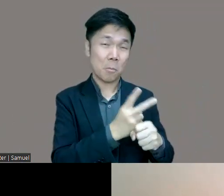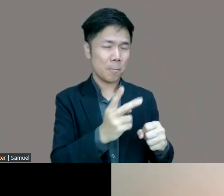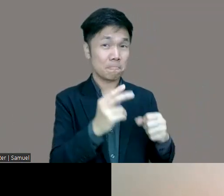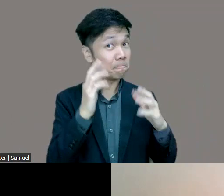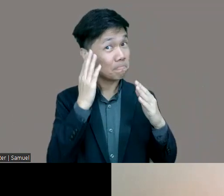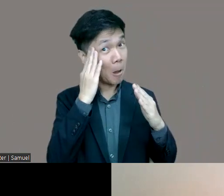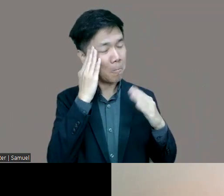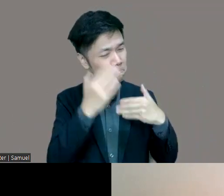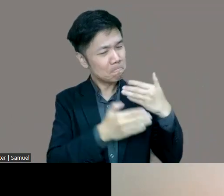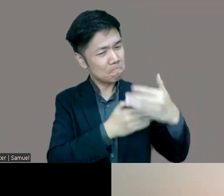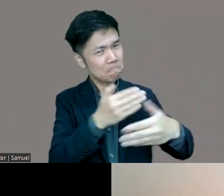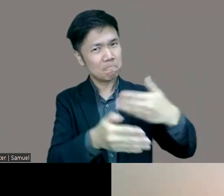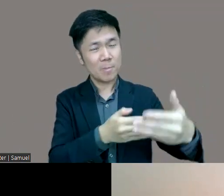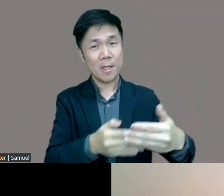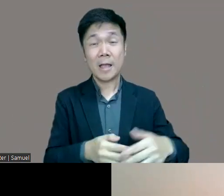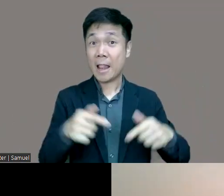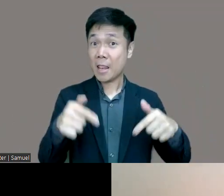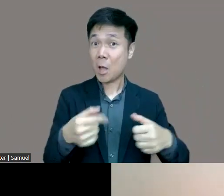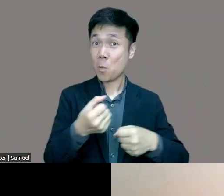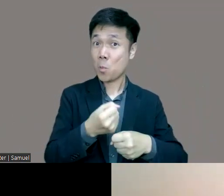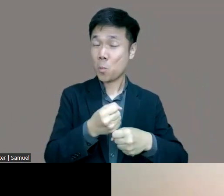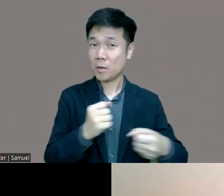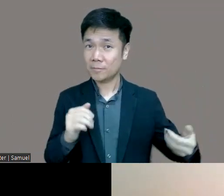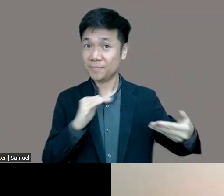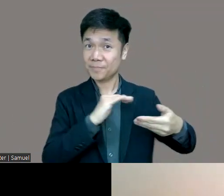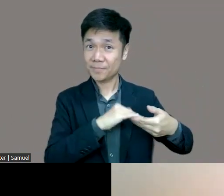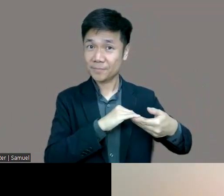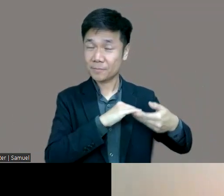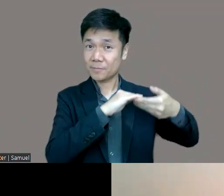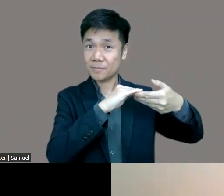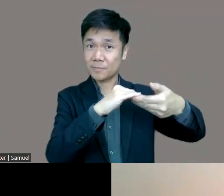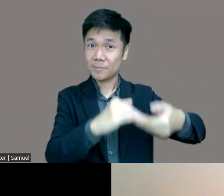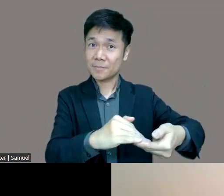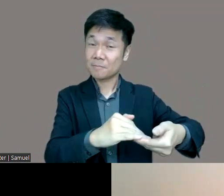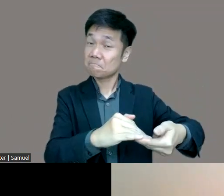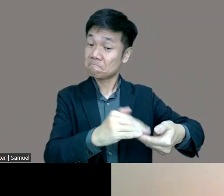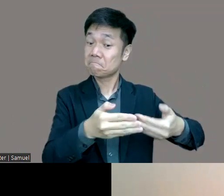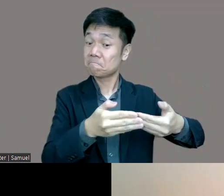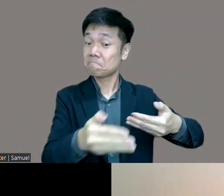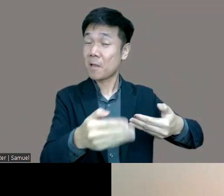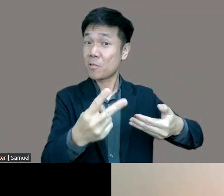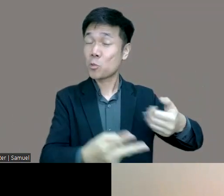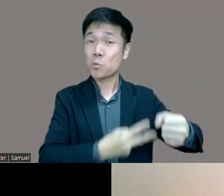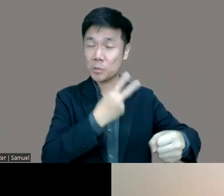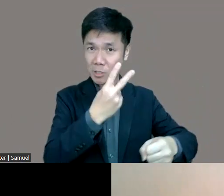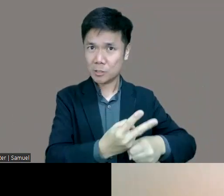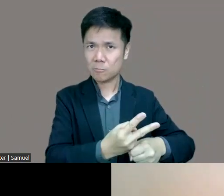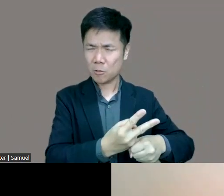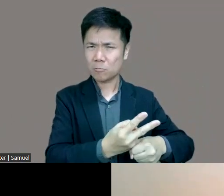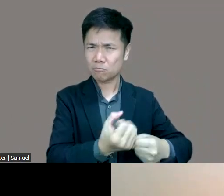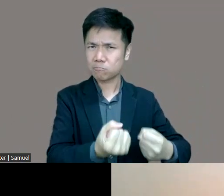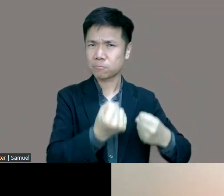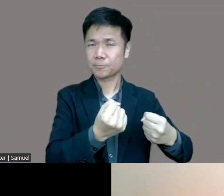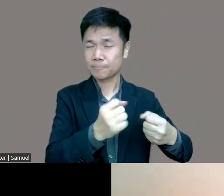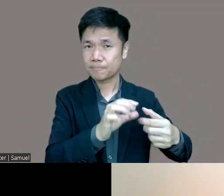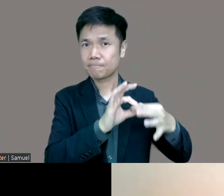et j'espère que nous avons encore beaucoup d'années devant nous. Je pense que